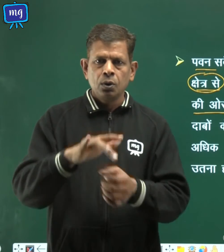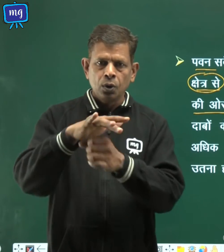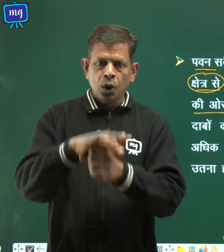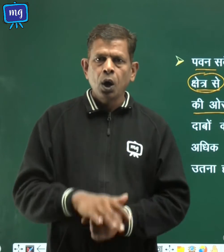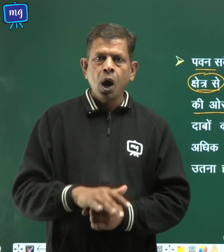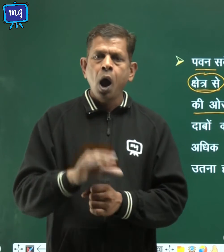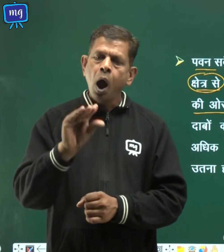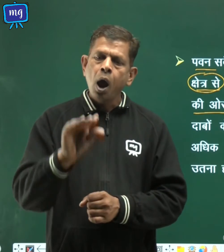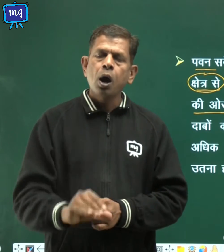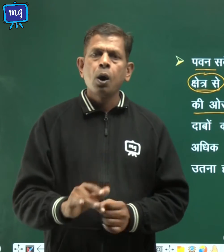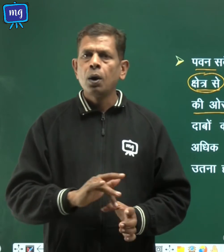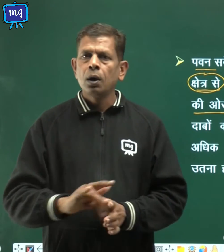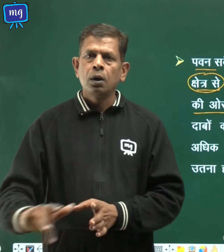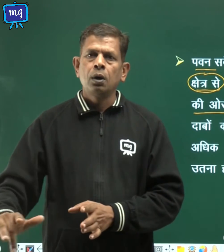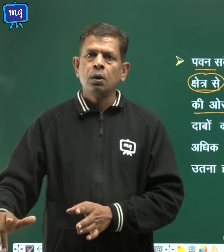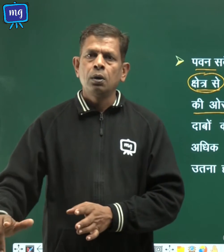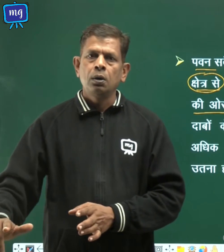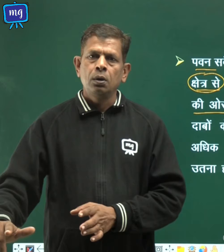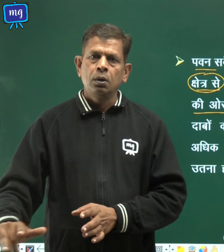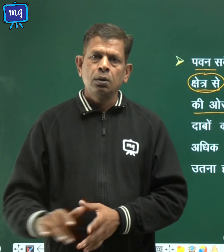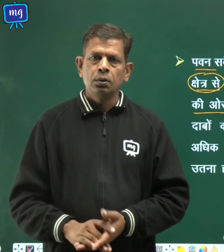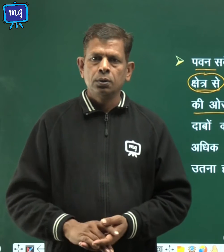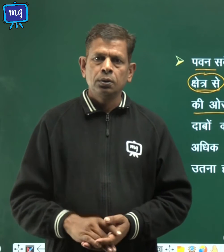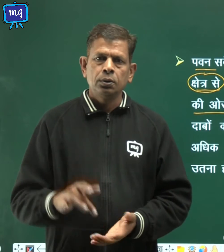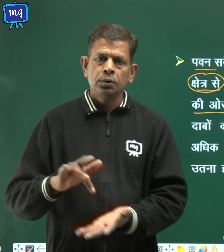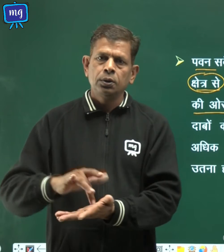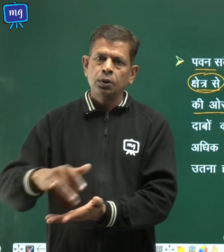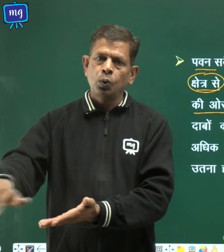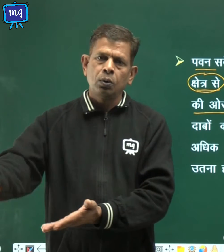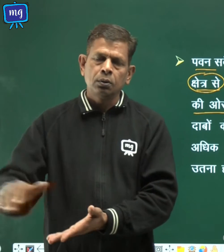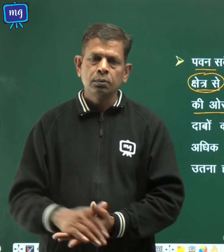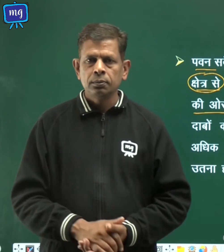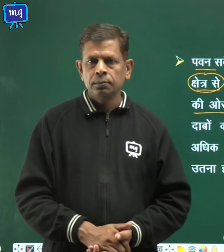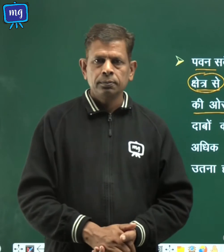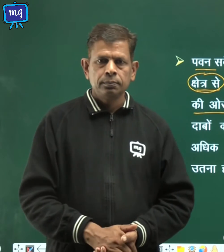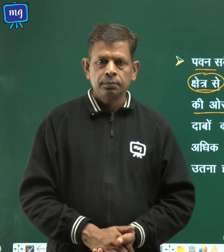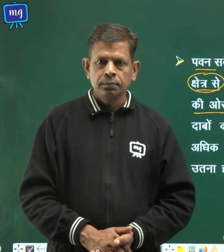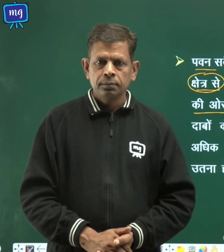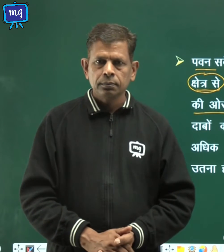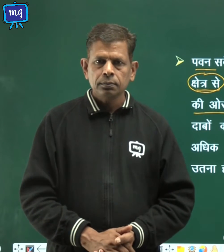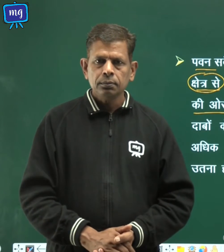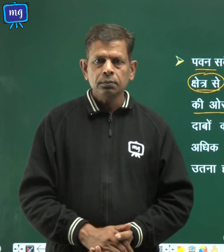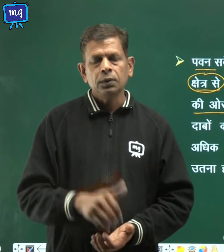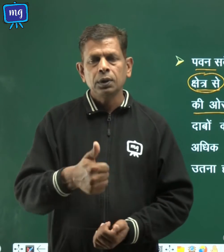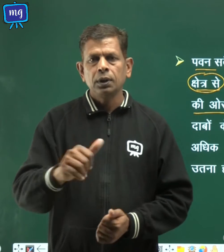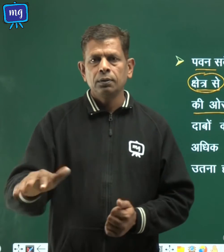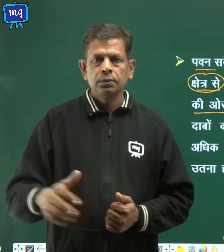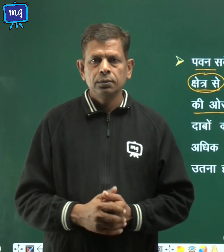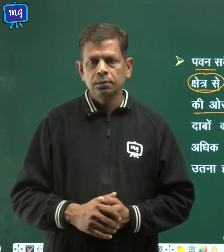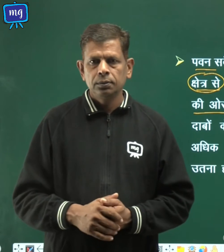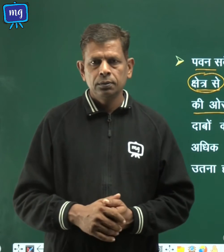किधर जाती है? कम वायु दाब वाले क्षेत्र की ओर। ठीक है बच्चों,